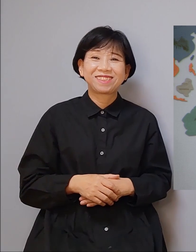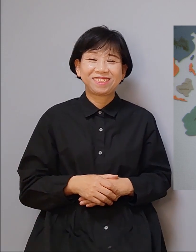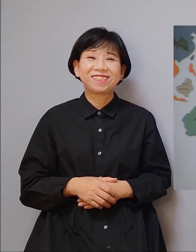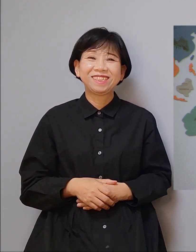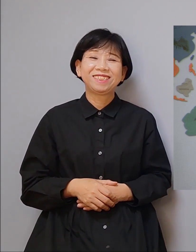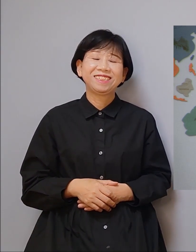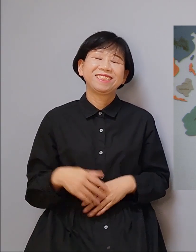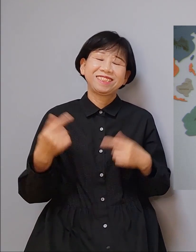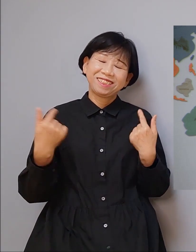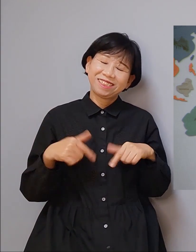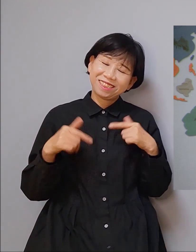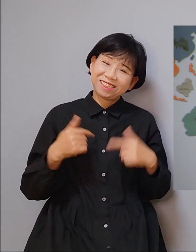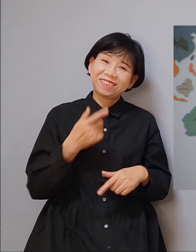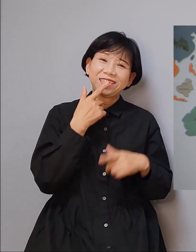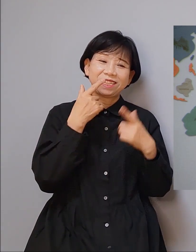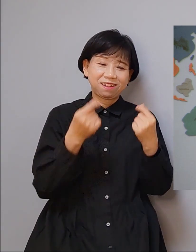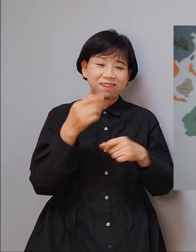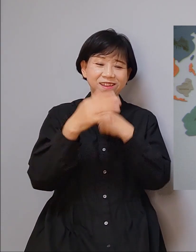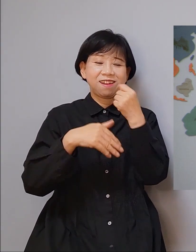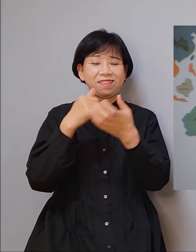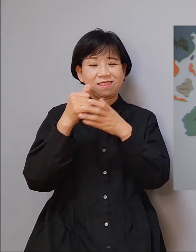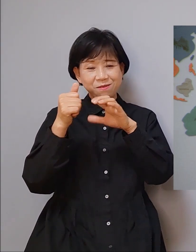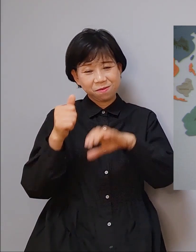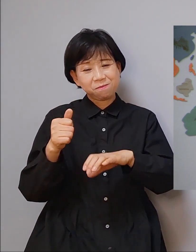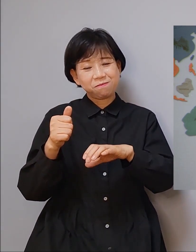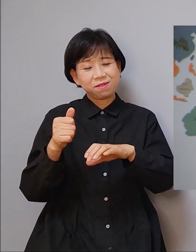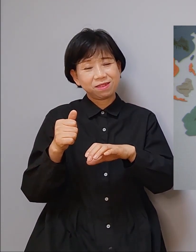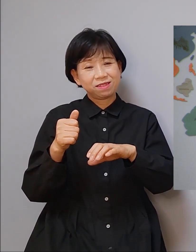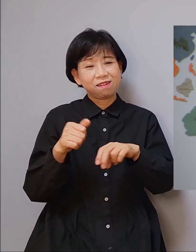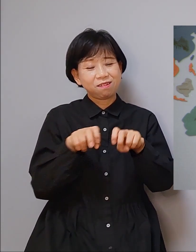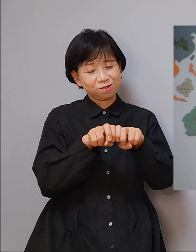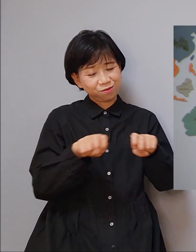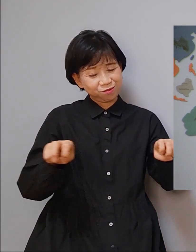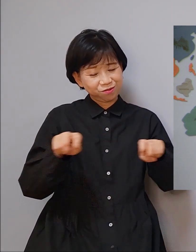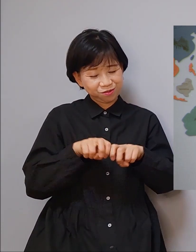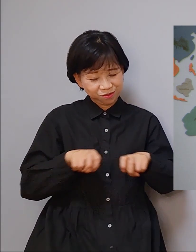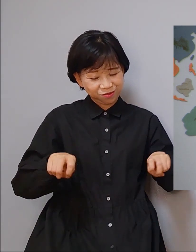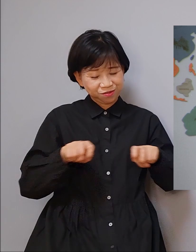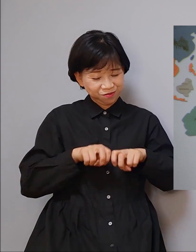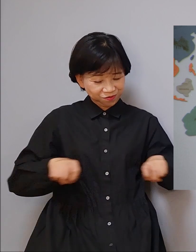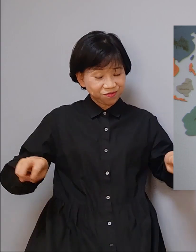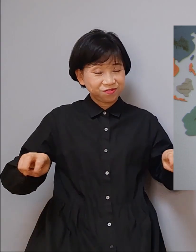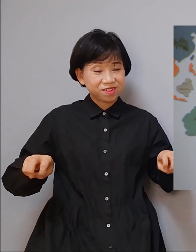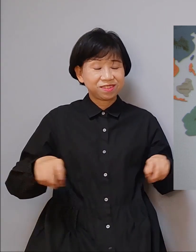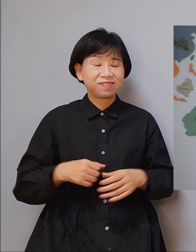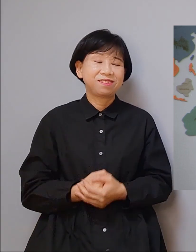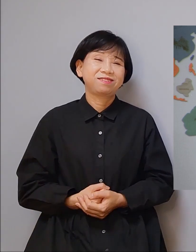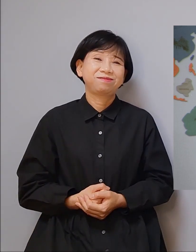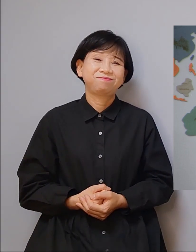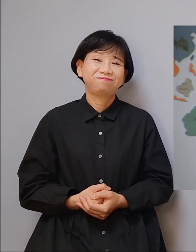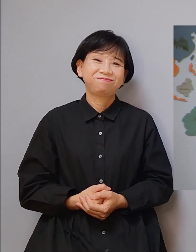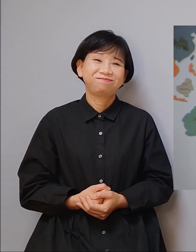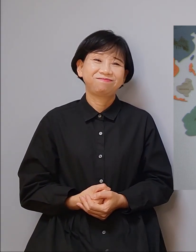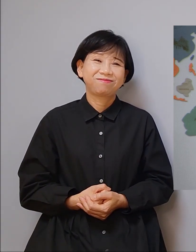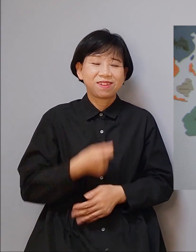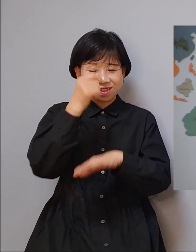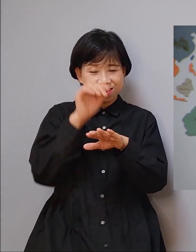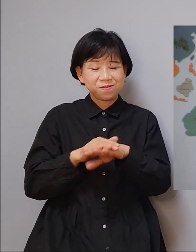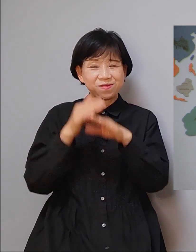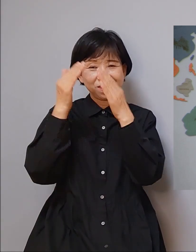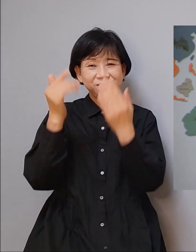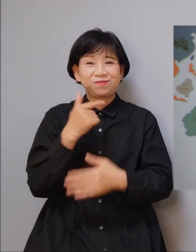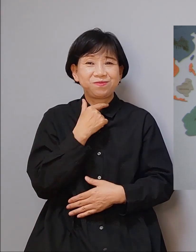늘 이렇게 하나님 앞에 나란히 앞뒤로 앉으시고 옆으로 앉으셔서 예배